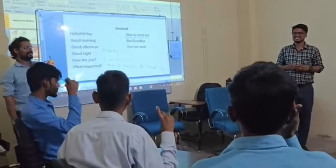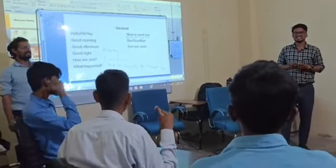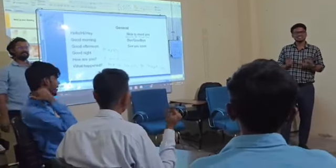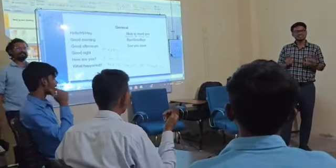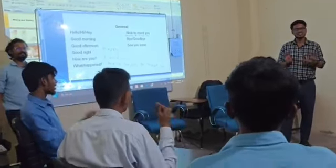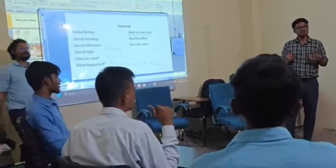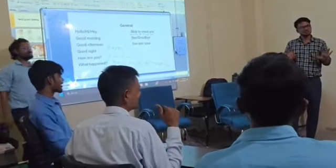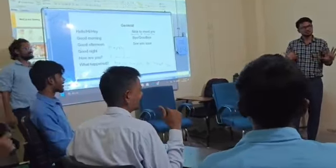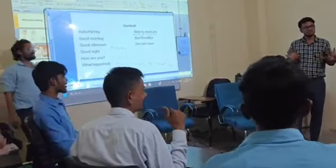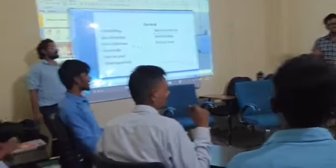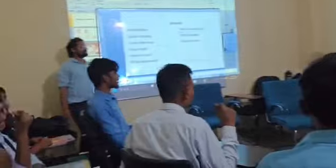क्या है मतलब समझे?